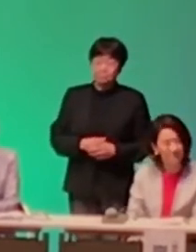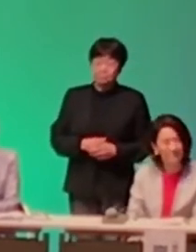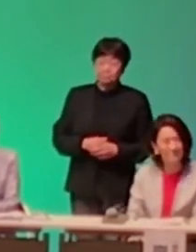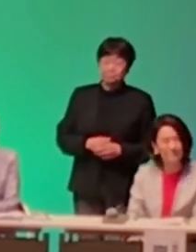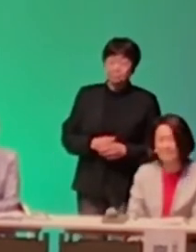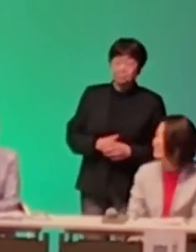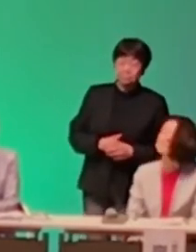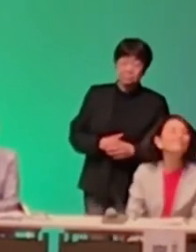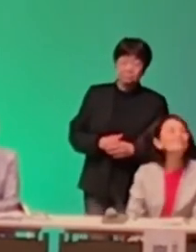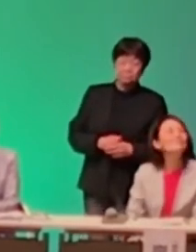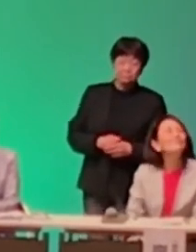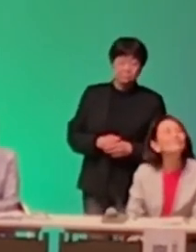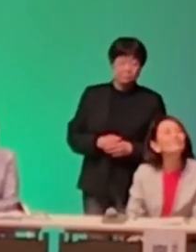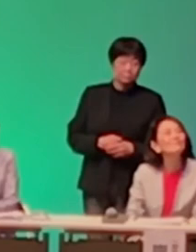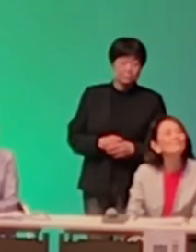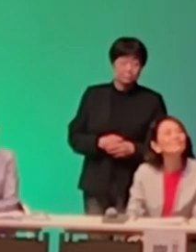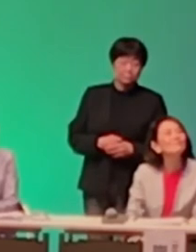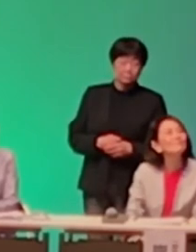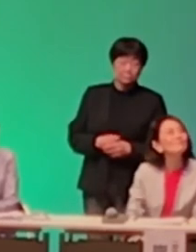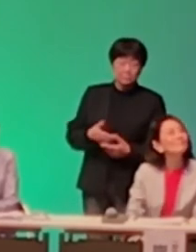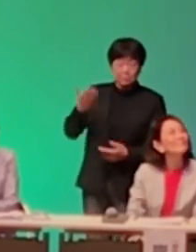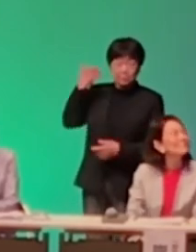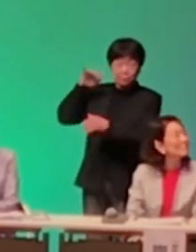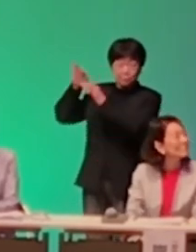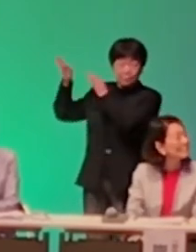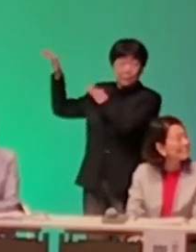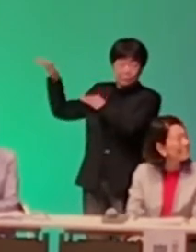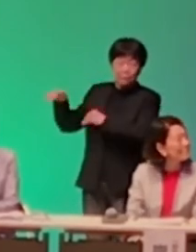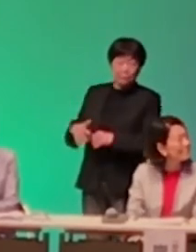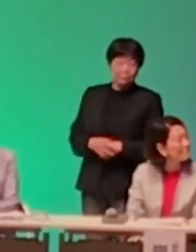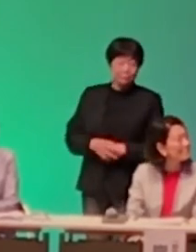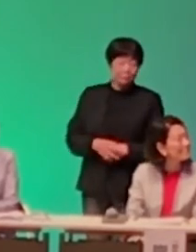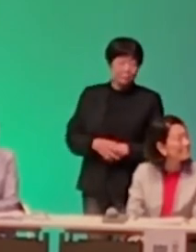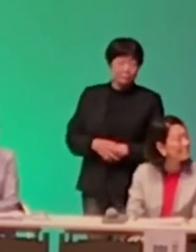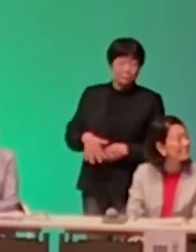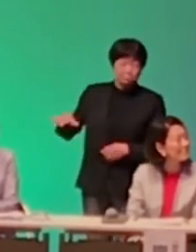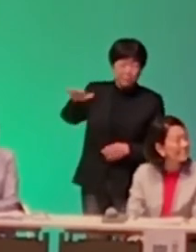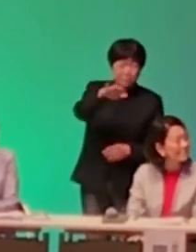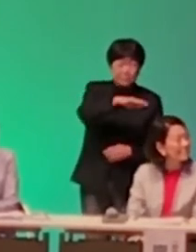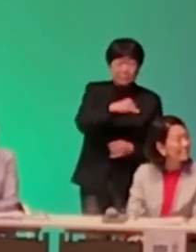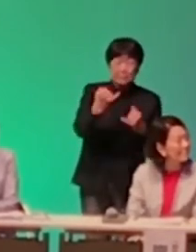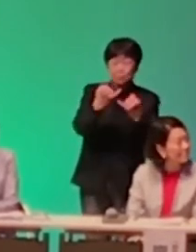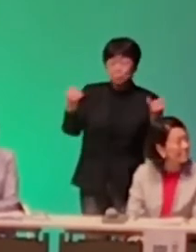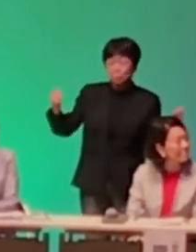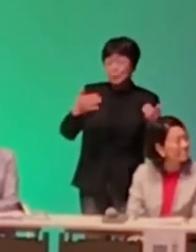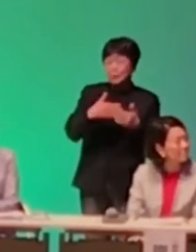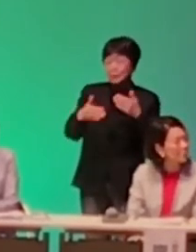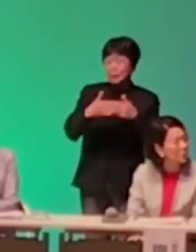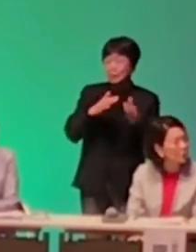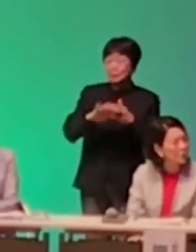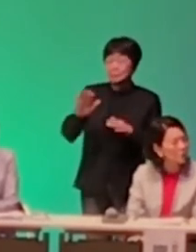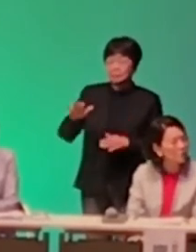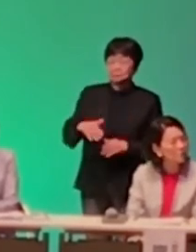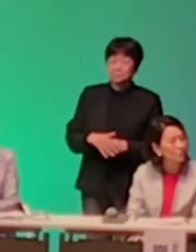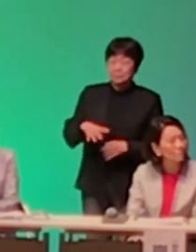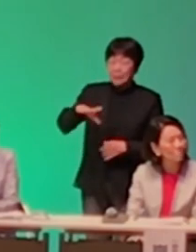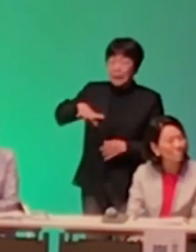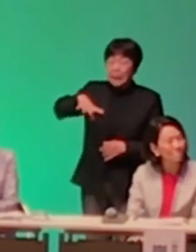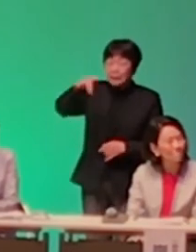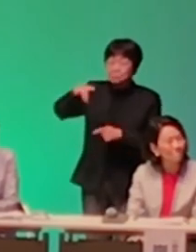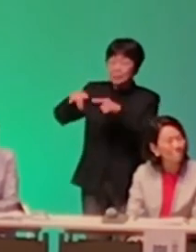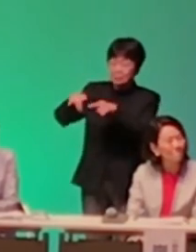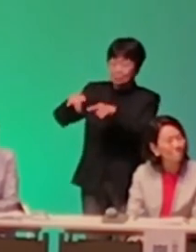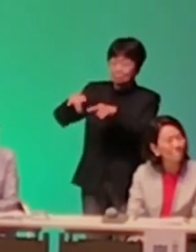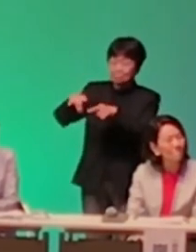なっていうのをだいぶしてから振り返ってみたときに、これ多くの女性が経験してきてると思うんですけど、なんか初めてと言